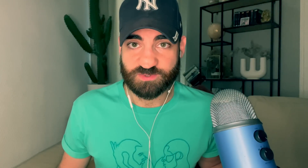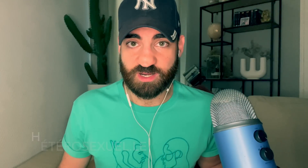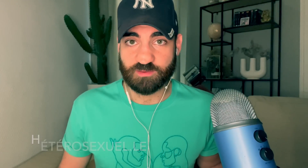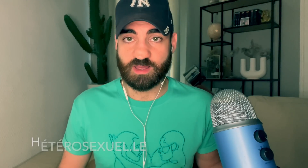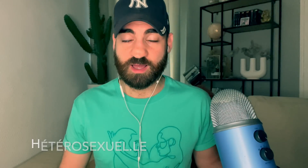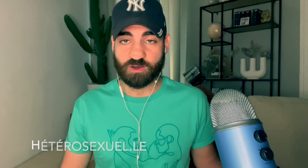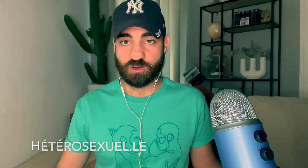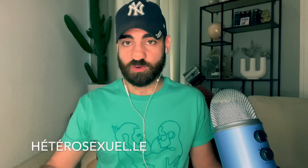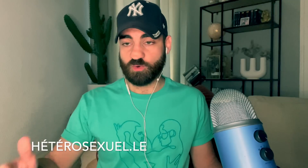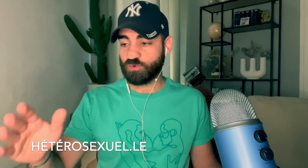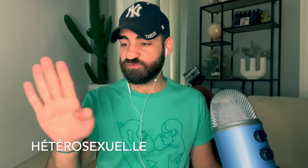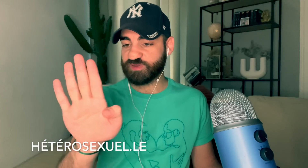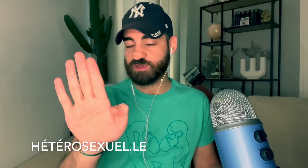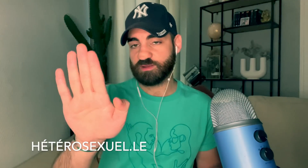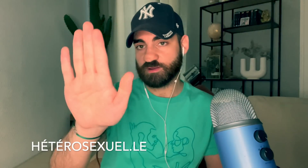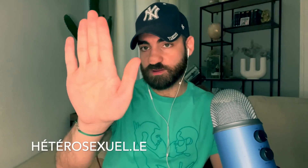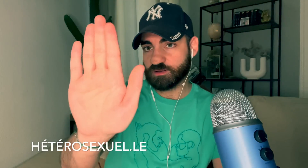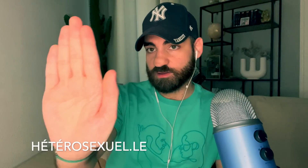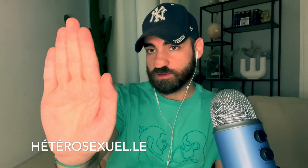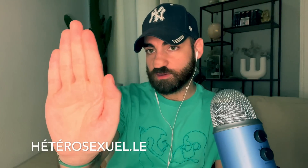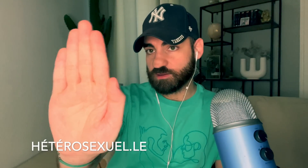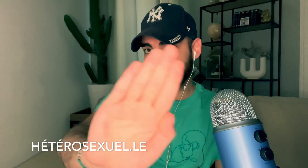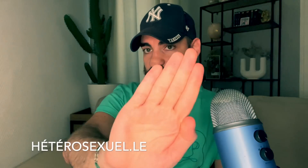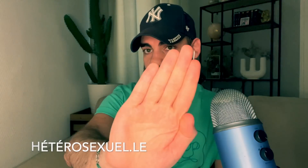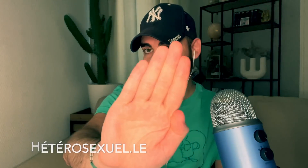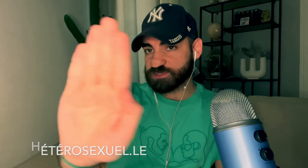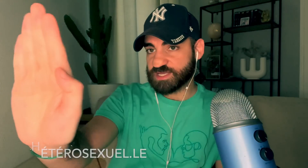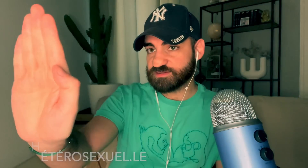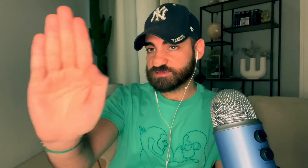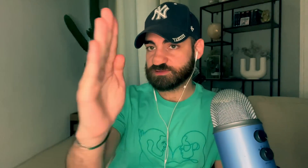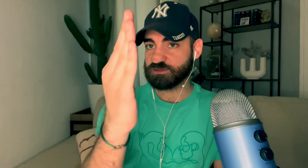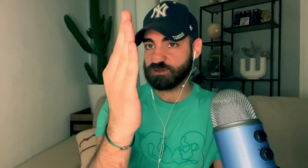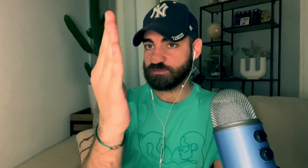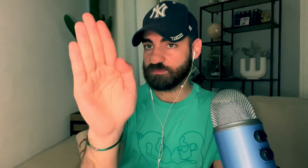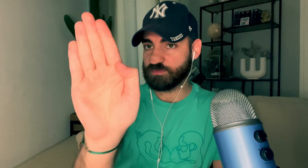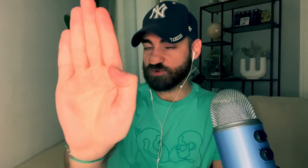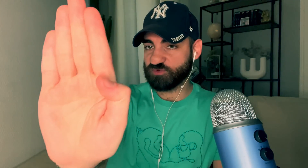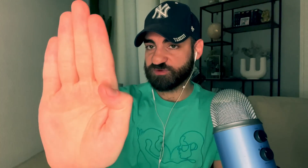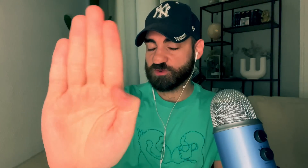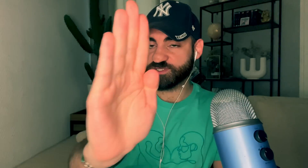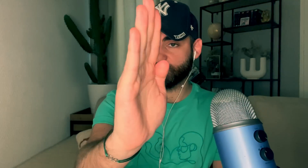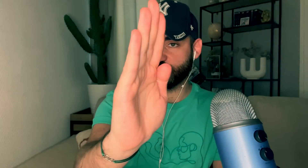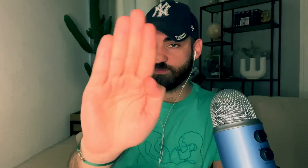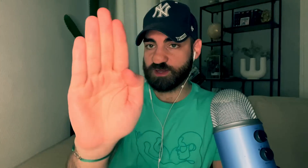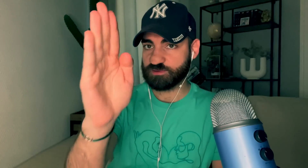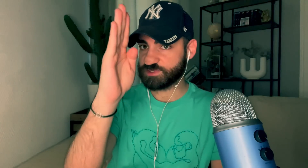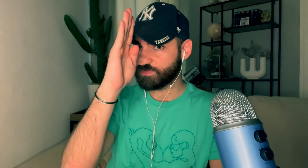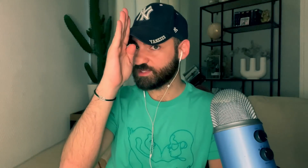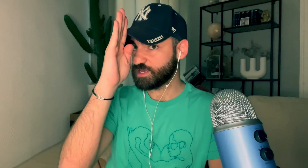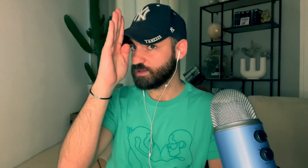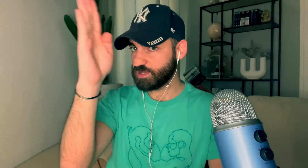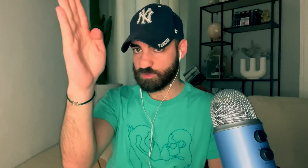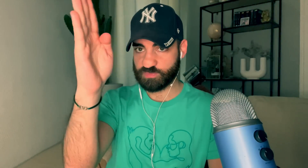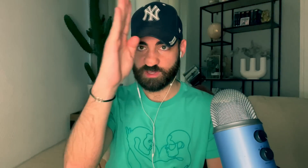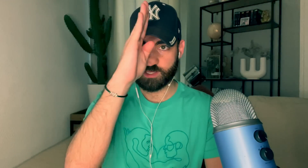hétérosexuel. Alors, on fait de la configuration de la main de cette manière, hop,